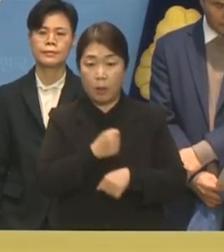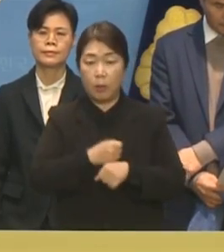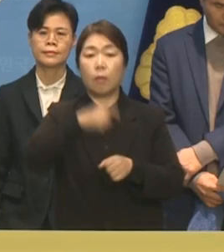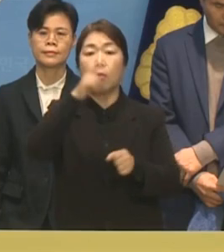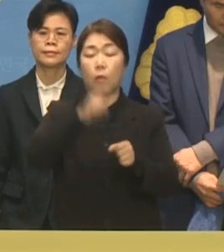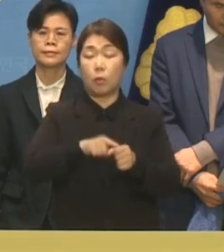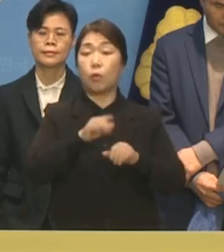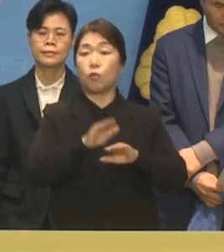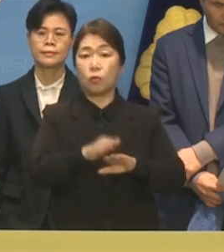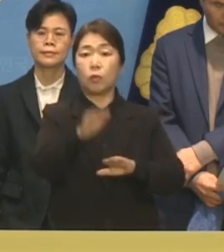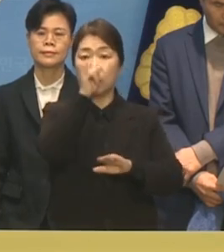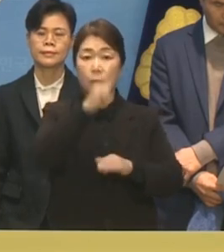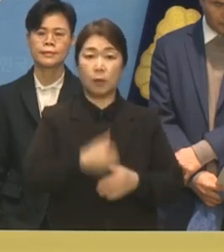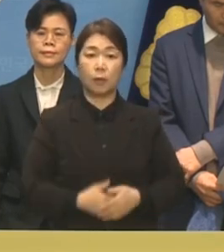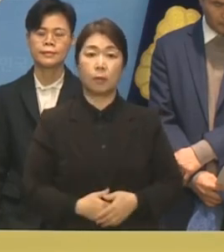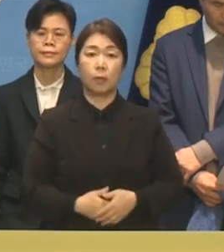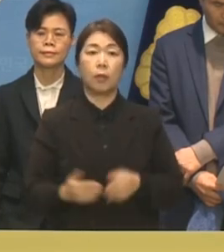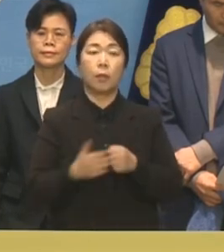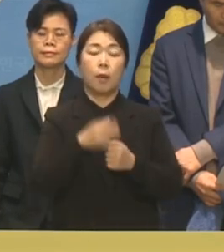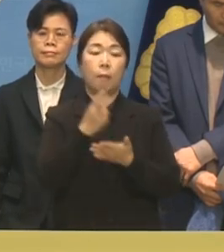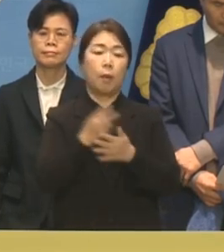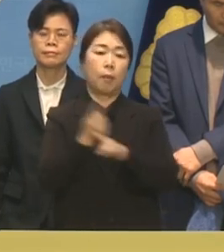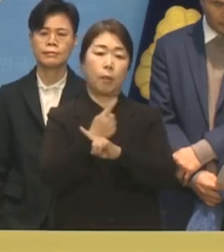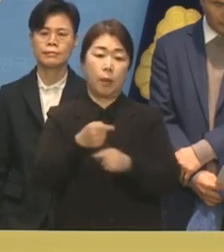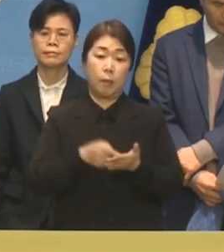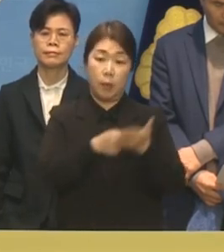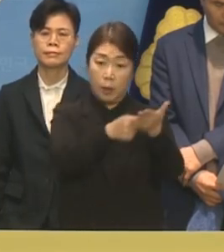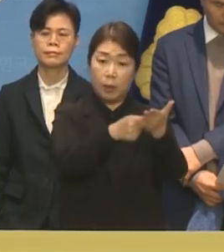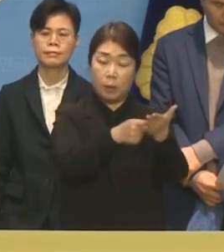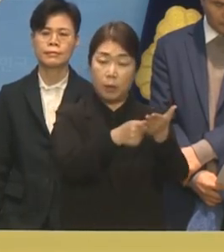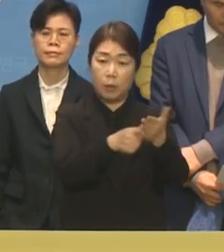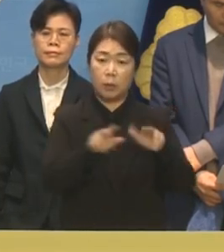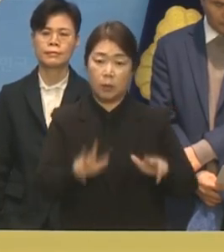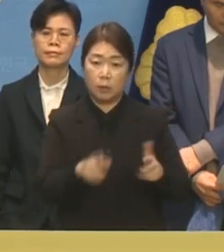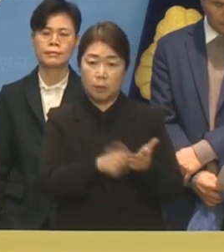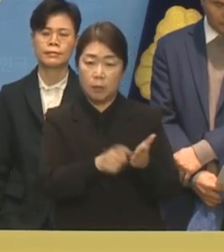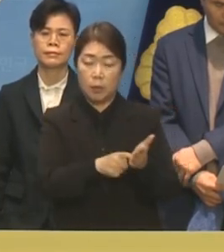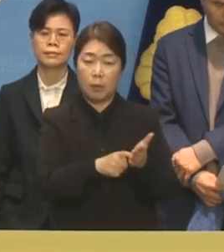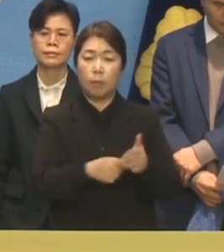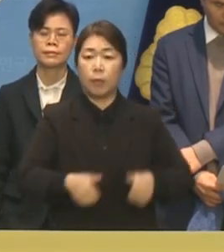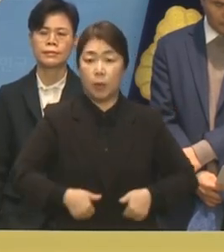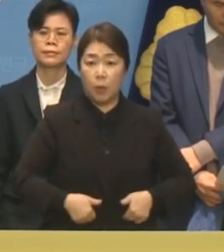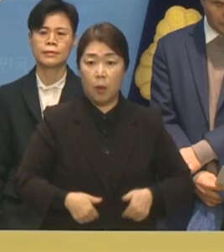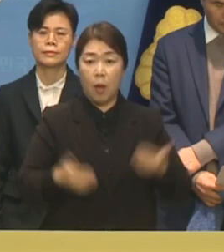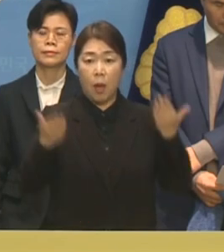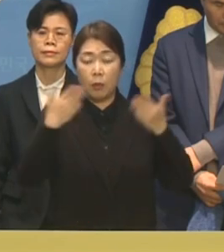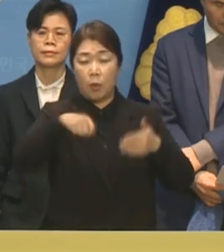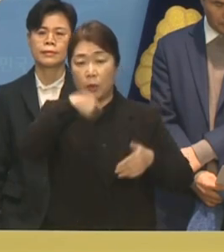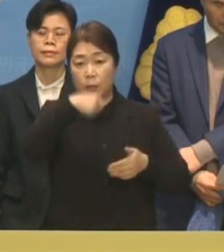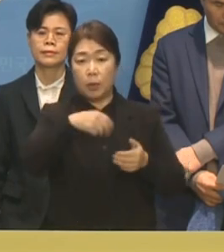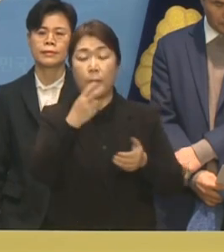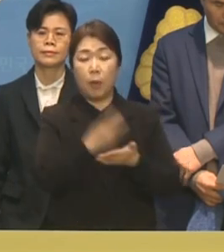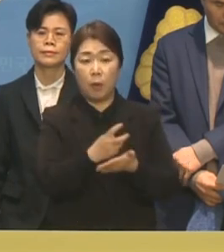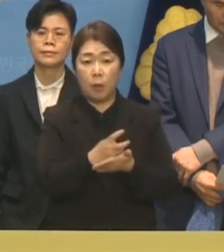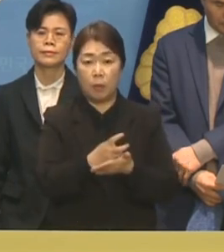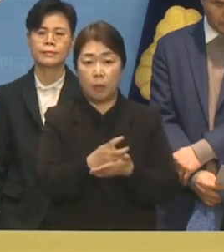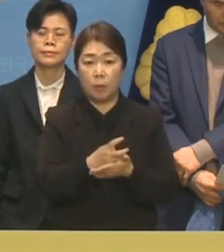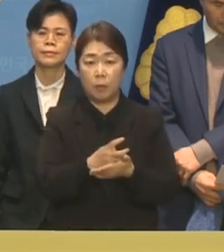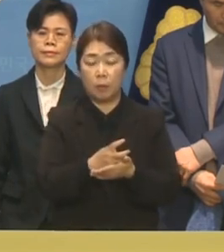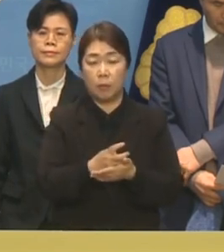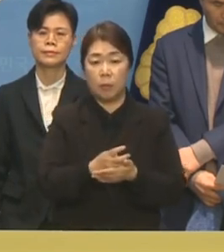것을 목적으로 개정 발의되었습니다. 시급하게 학교급식법을 개정하여